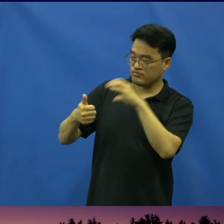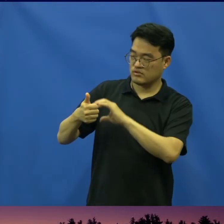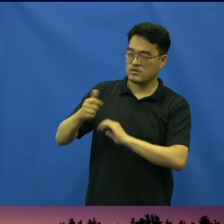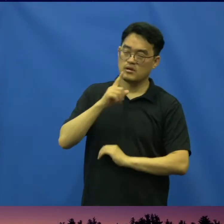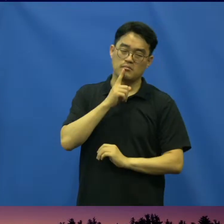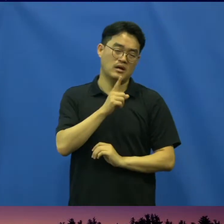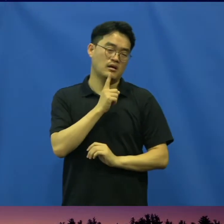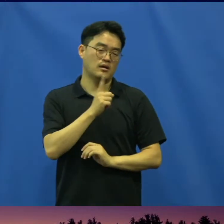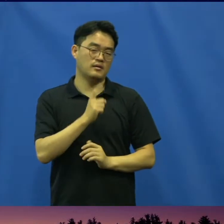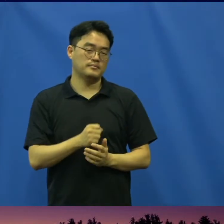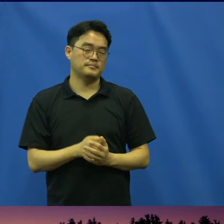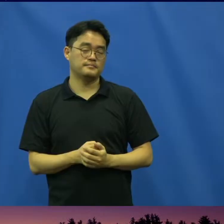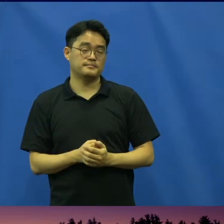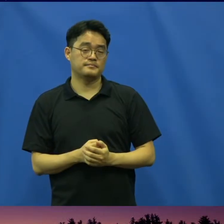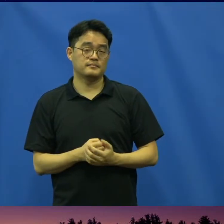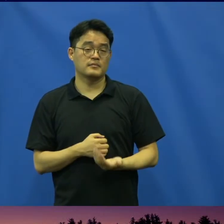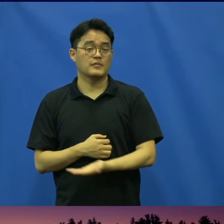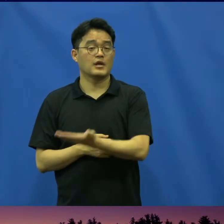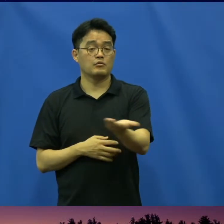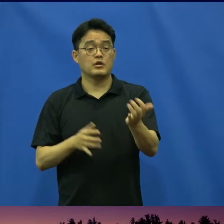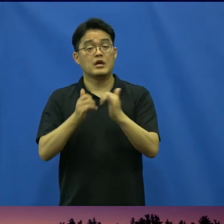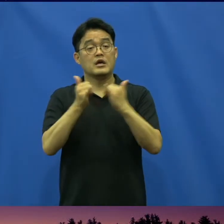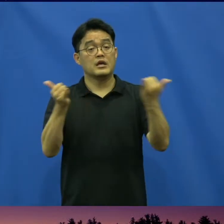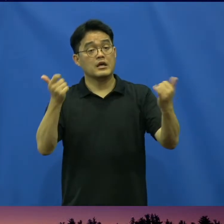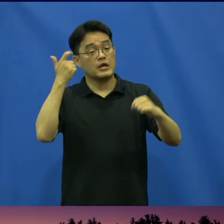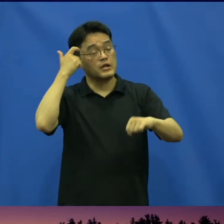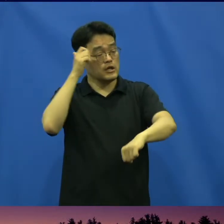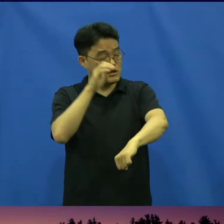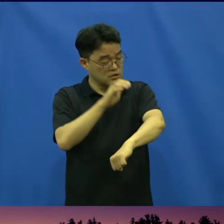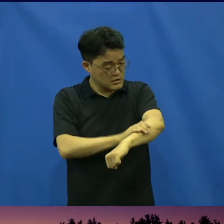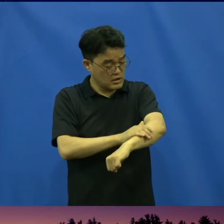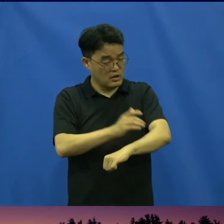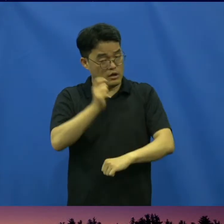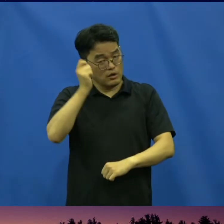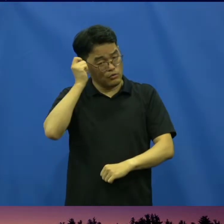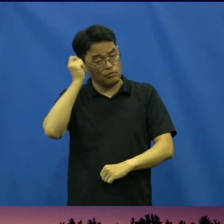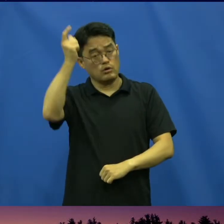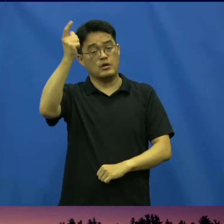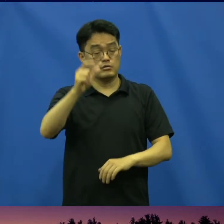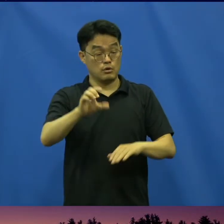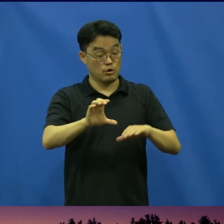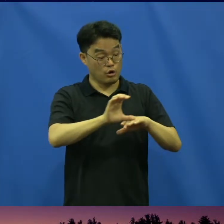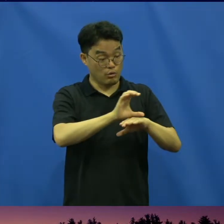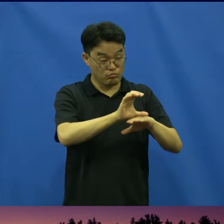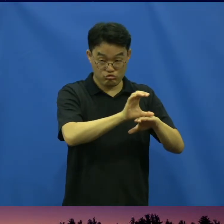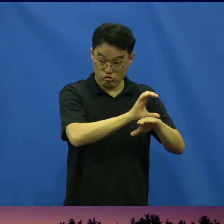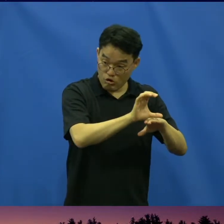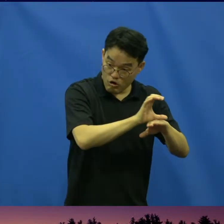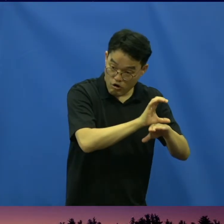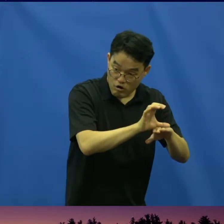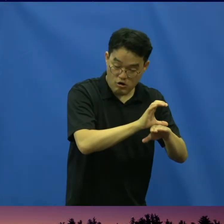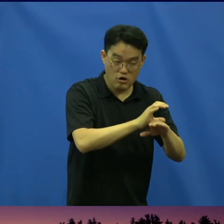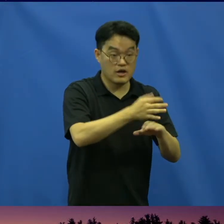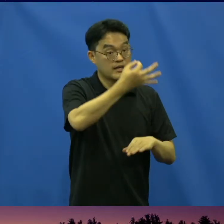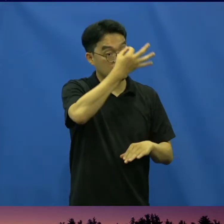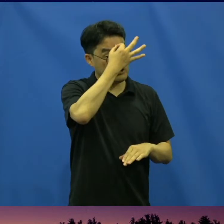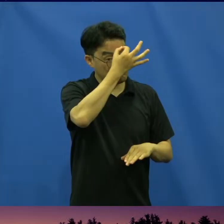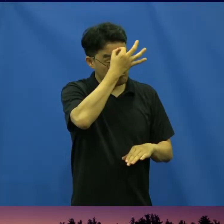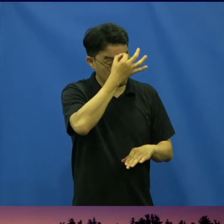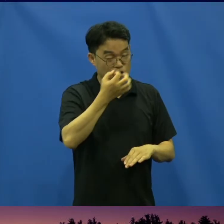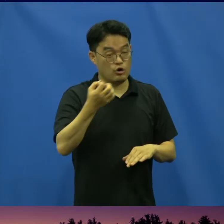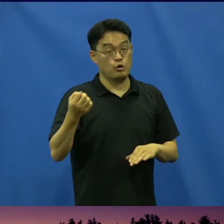오늘 이 챗 GPT가 얼마나 대단한 거예요. 얼마나 대단한 거예요. 지금 뭐 인공지능이라는 게 이건 지금 발달